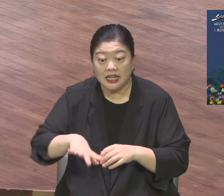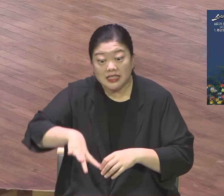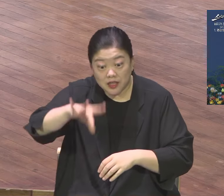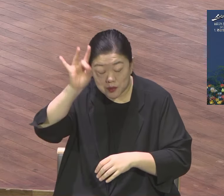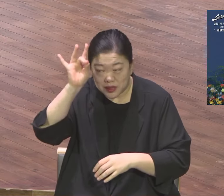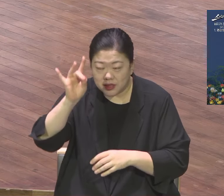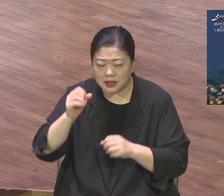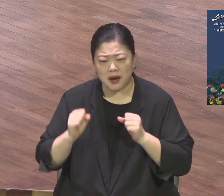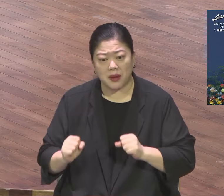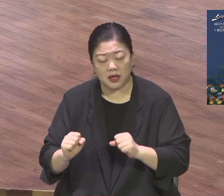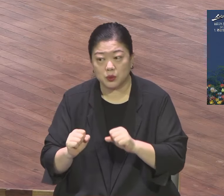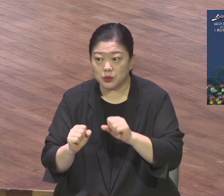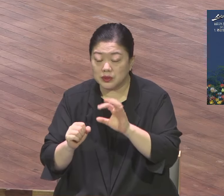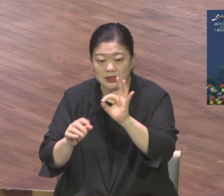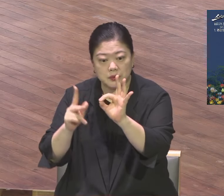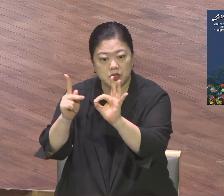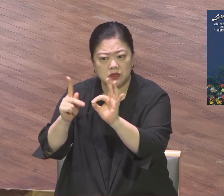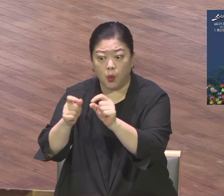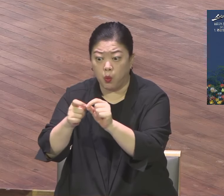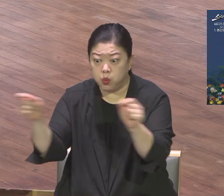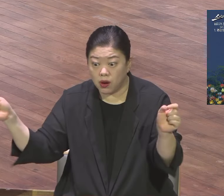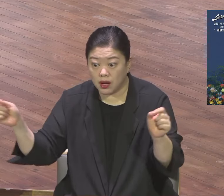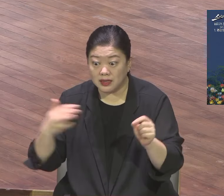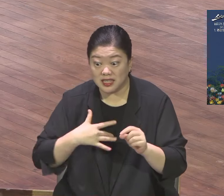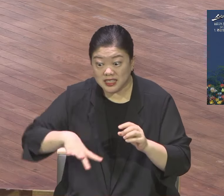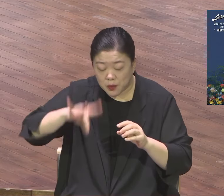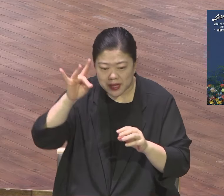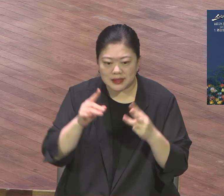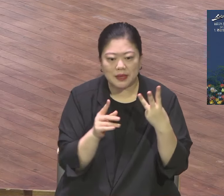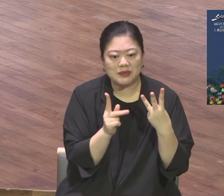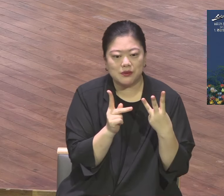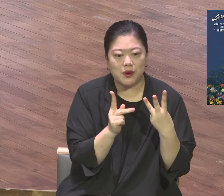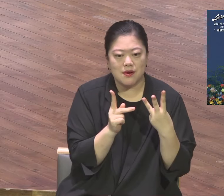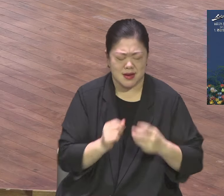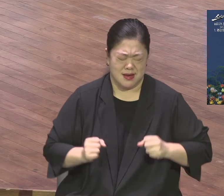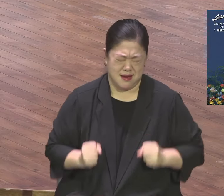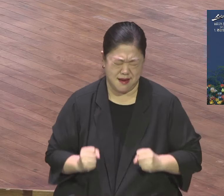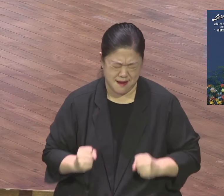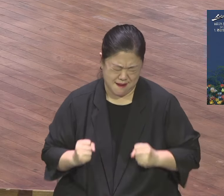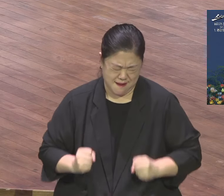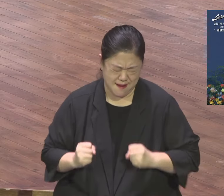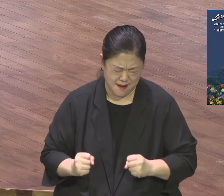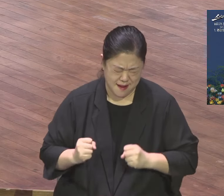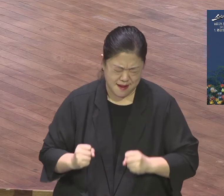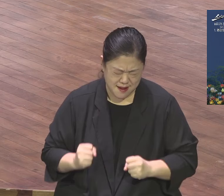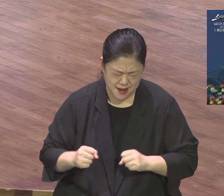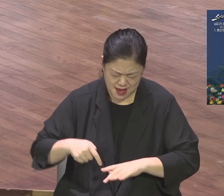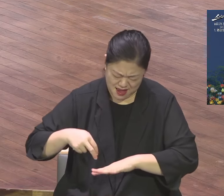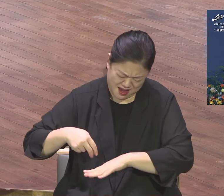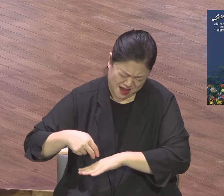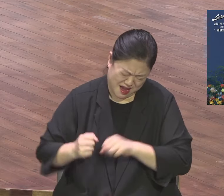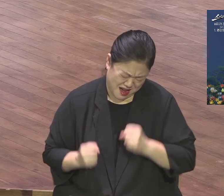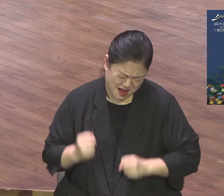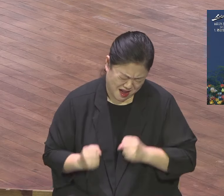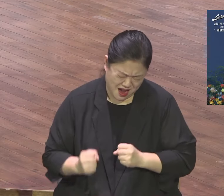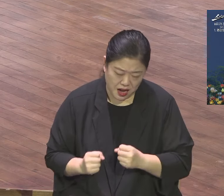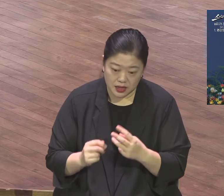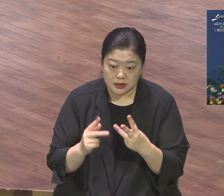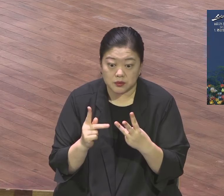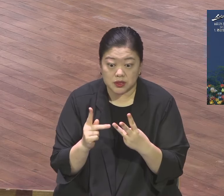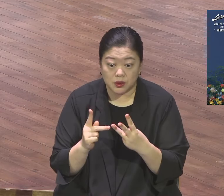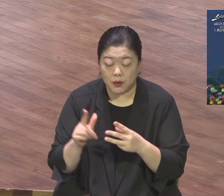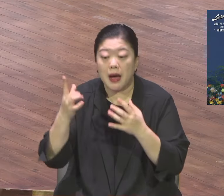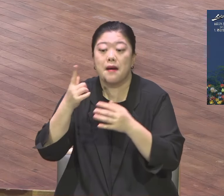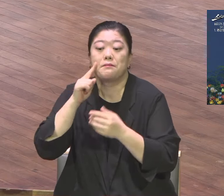같아요. 쫄아요. 막 배가 아픕니다. 선수들은 늘 그렇게 훈련을 하지만 갑자기